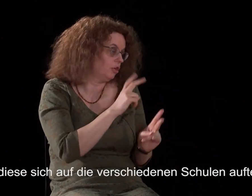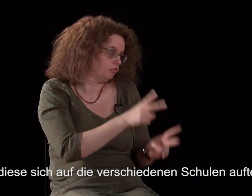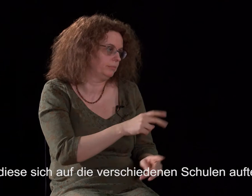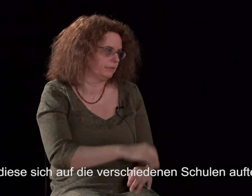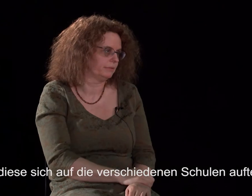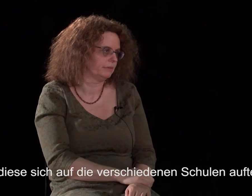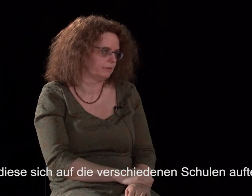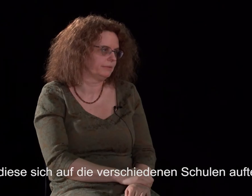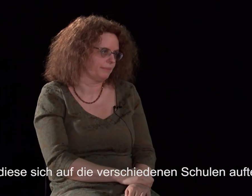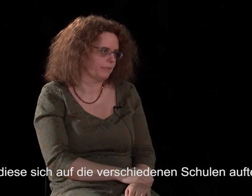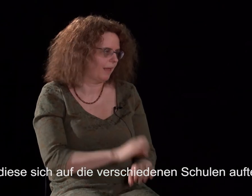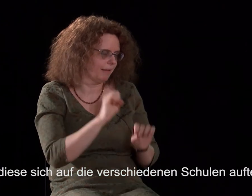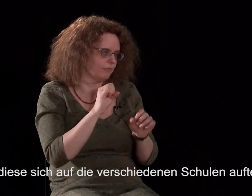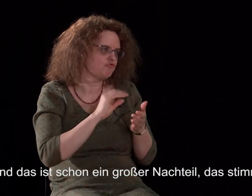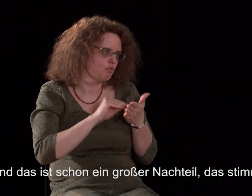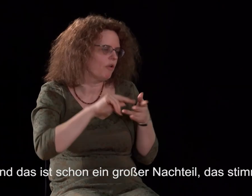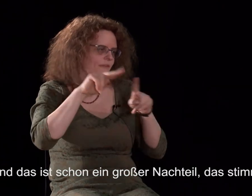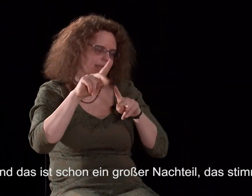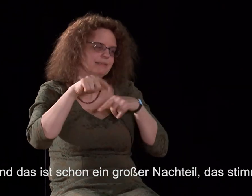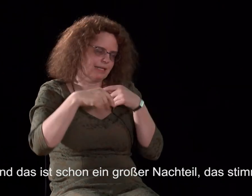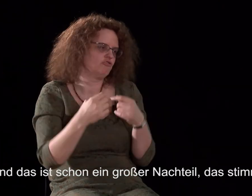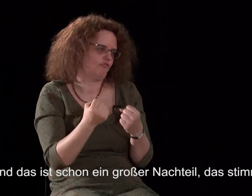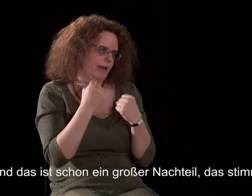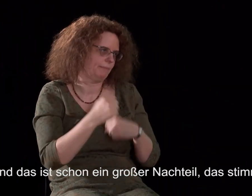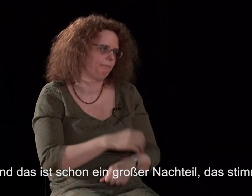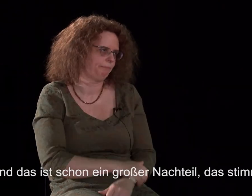so einfach die Schule zu wechseln. Und das ist halt schon ein großer Nachteil. Ja, das stimmt.